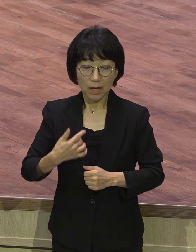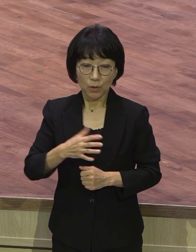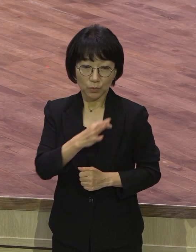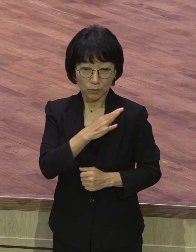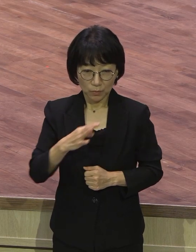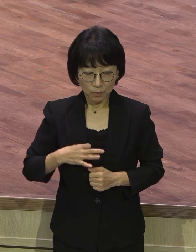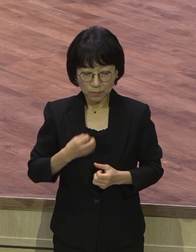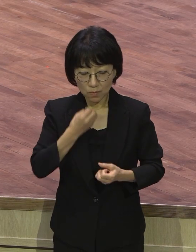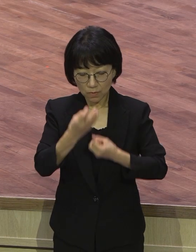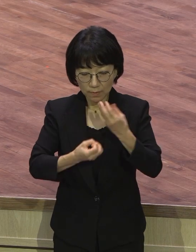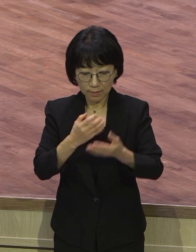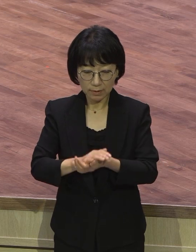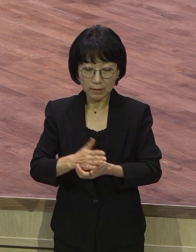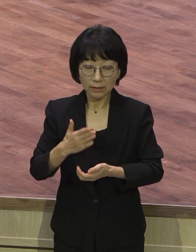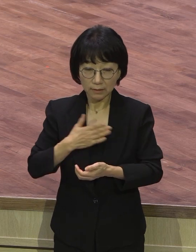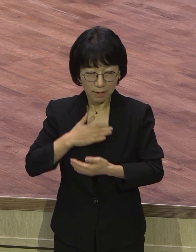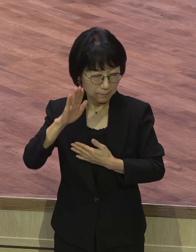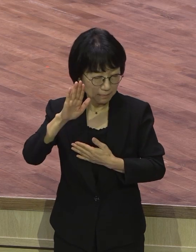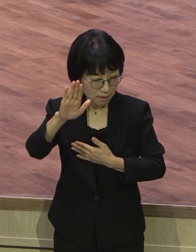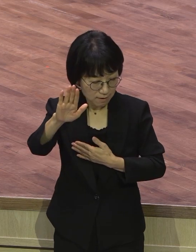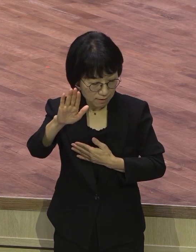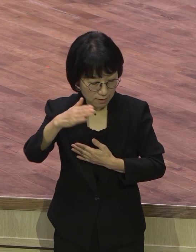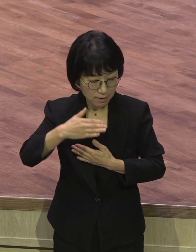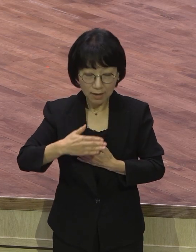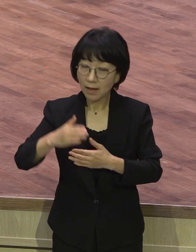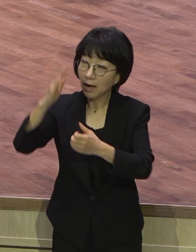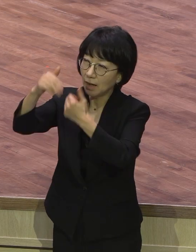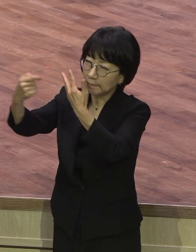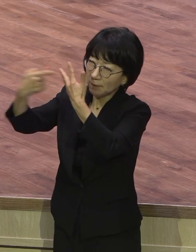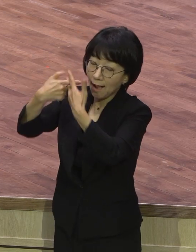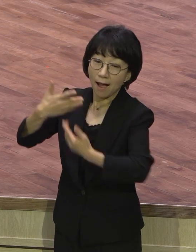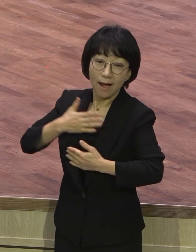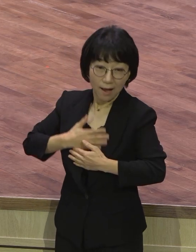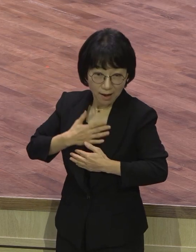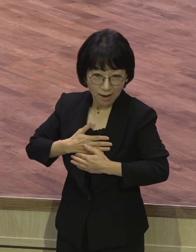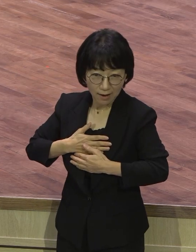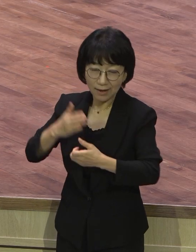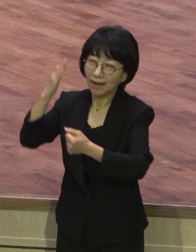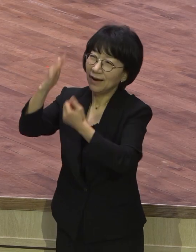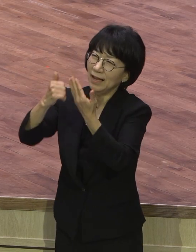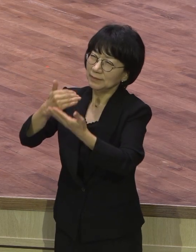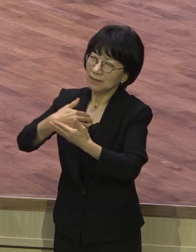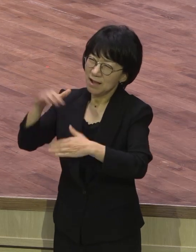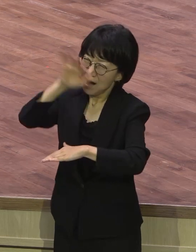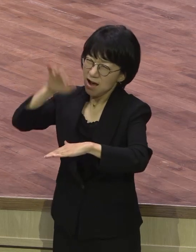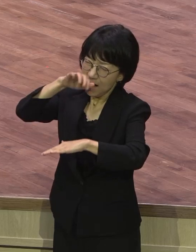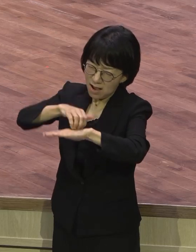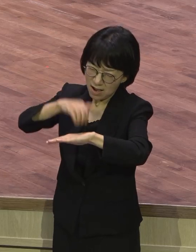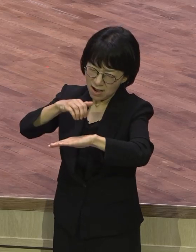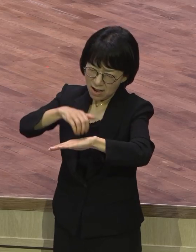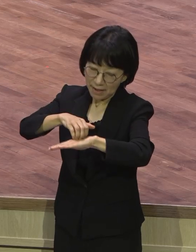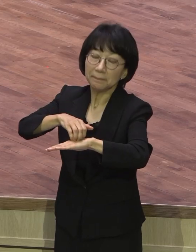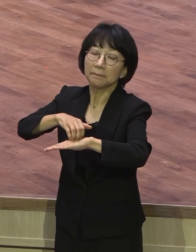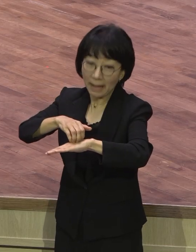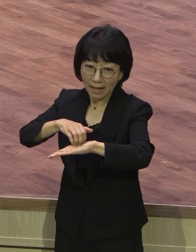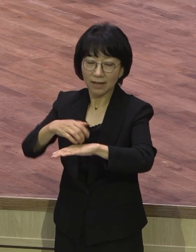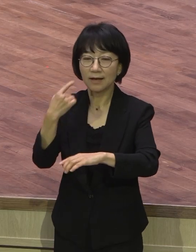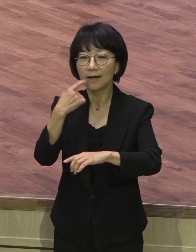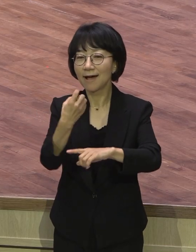가는 길을 그가 신하니 그가 나를 단련하신 후에는 내가 순금